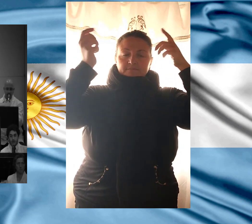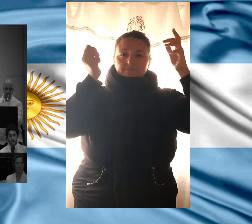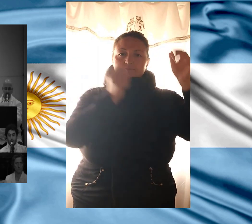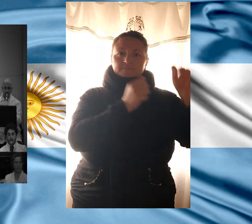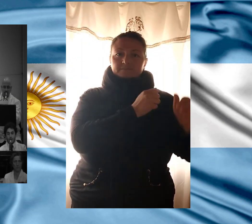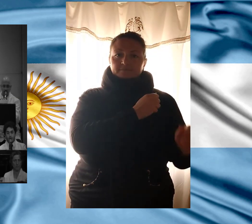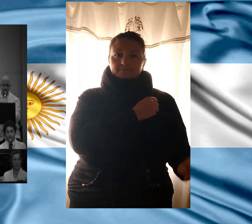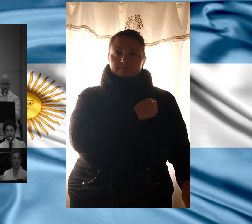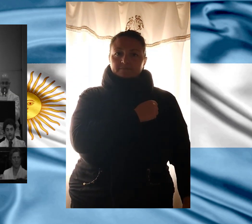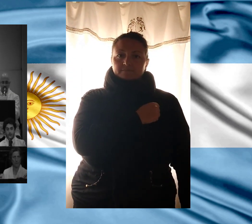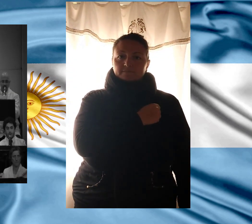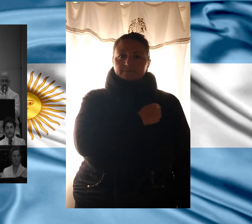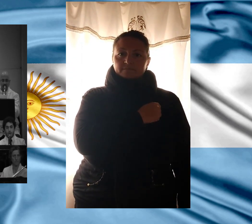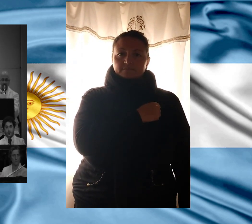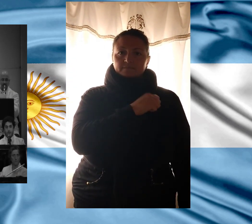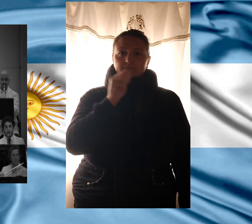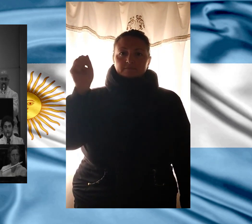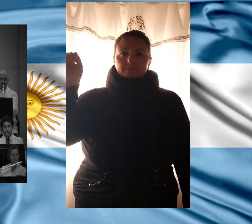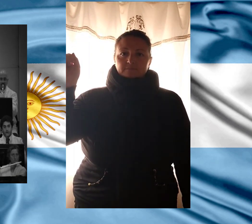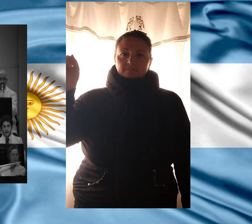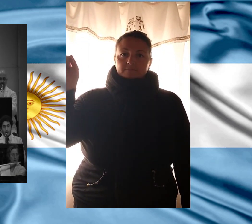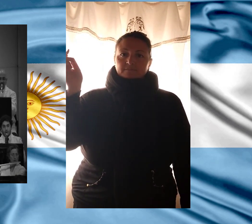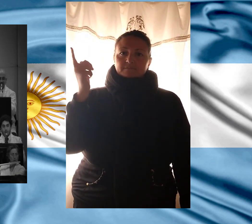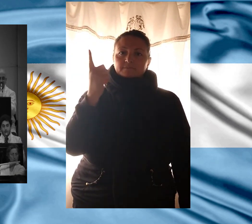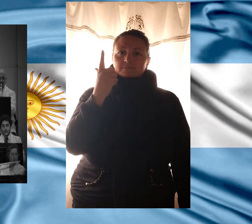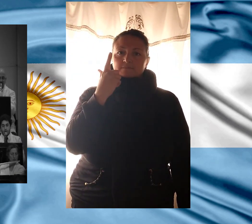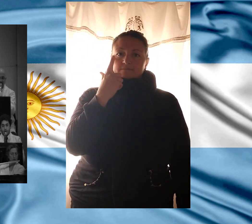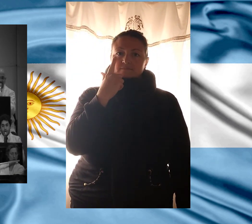Coronados de gloria